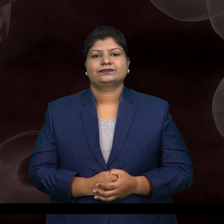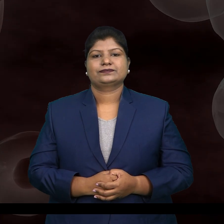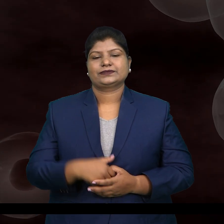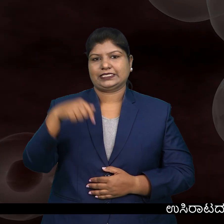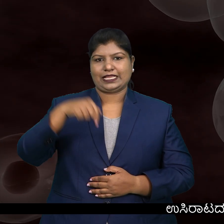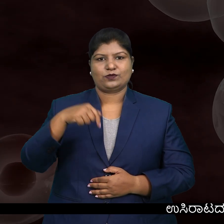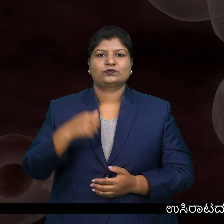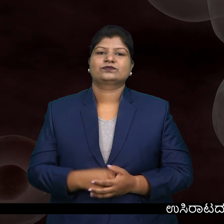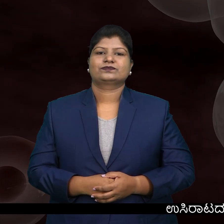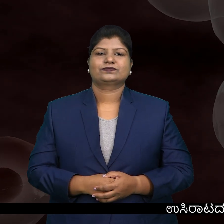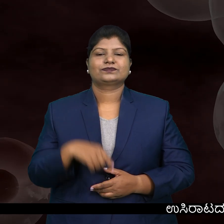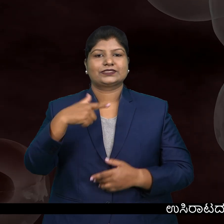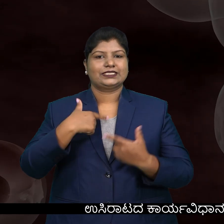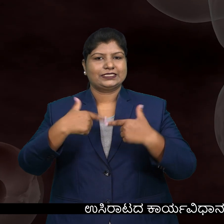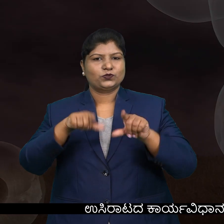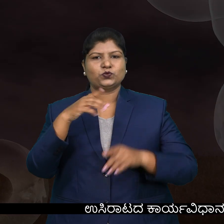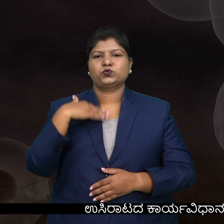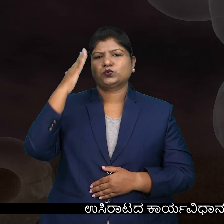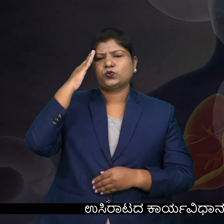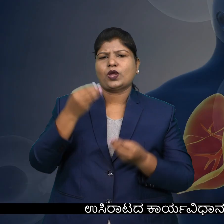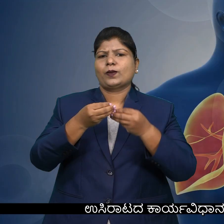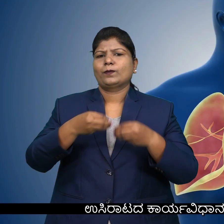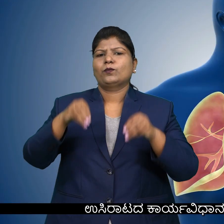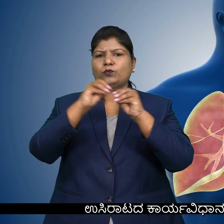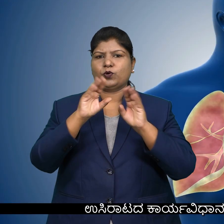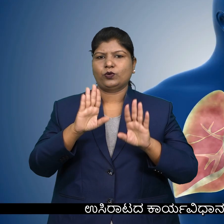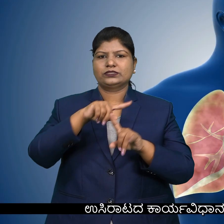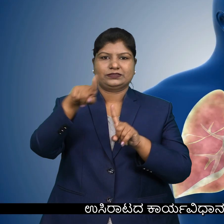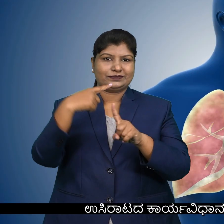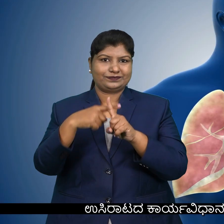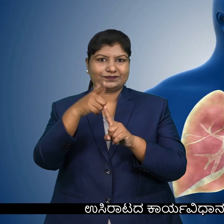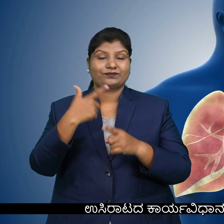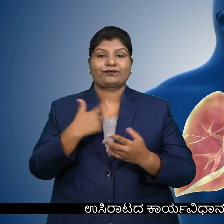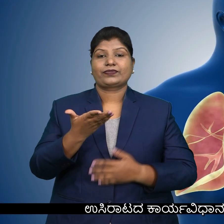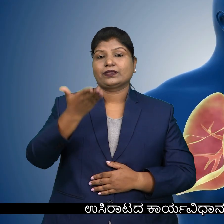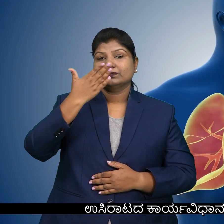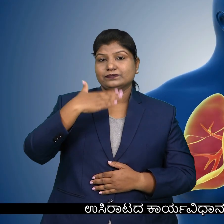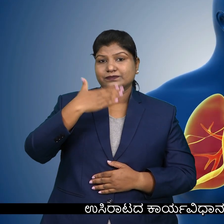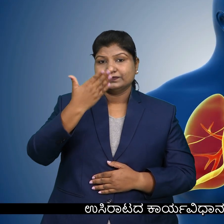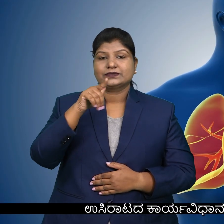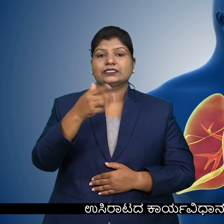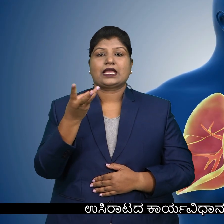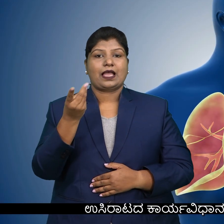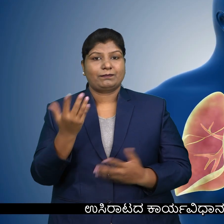ಈಗ ಉಸಿರಾಟದ ಪ್ರಮಾಣ ಮತ್ತು ಉಸಿರಾಟದ ಕಾರ್ಯವಿಧಾನದ ಬಗ್ಗೆ ಸ್ವಲ್ಪ ತಿಳಿದುಕೊಳ್ಳೋಣ.